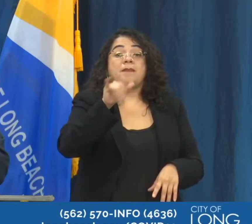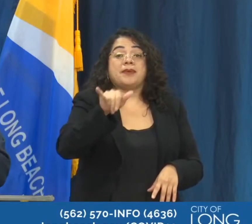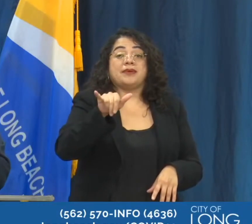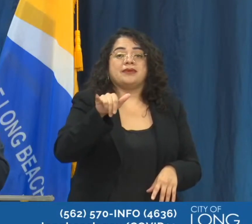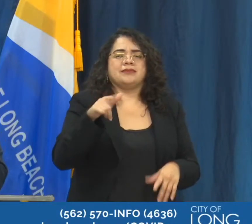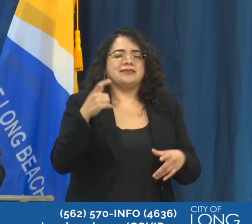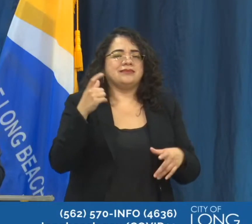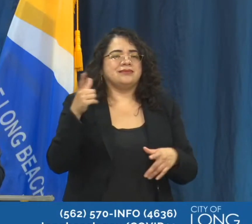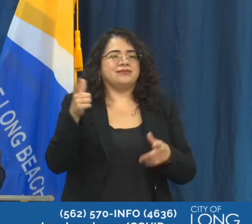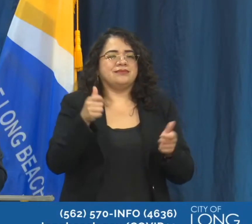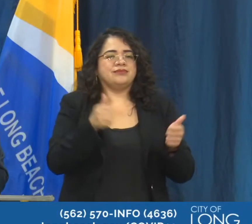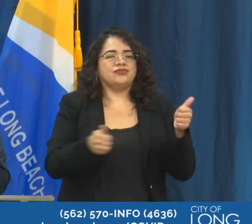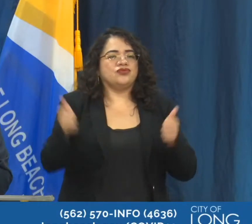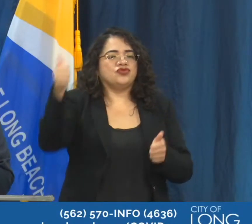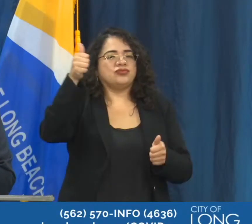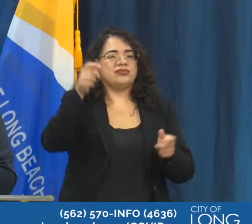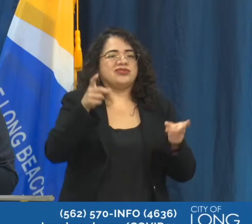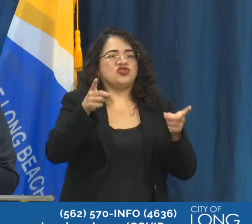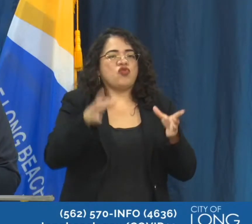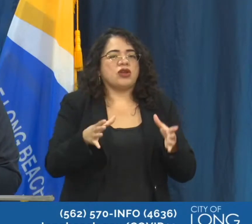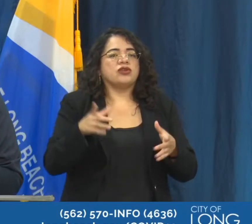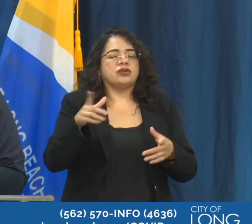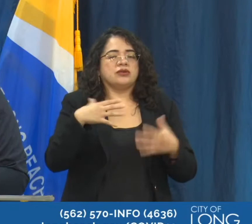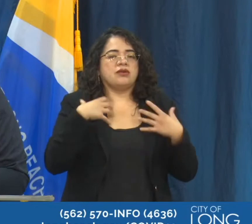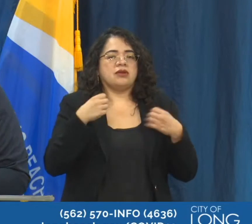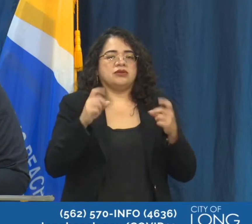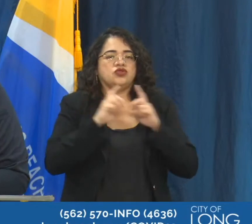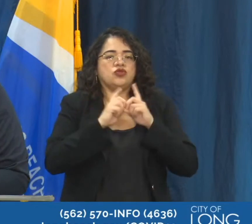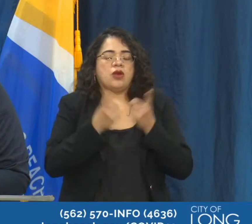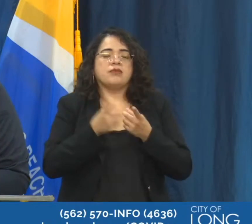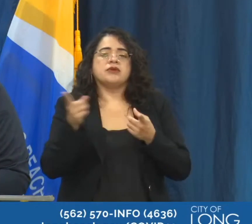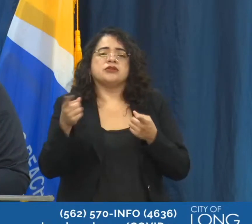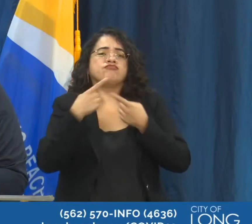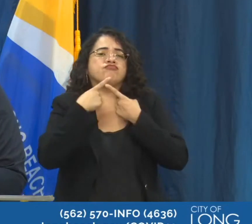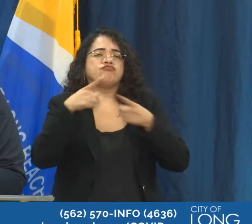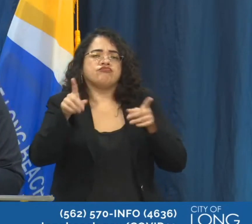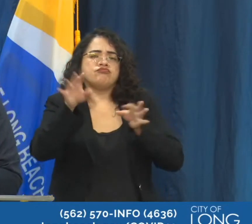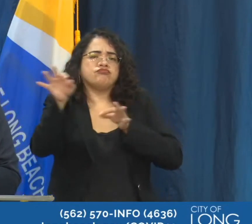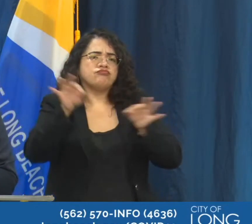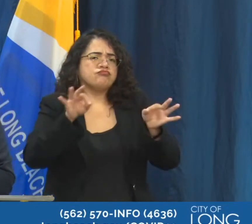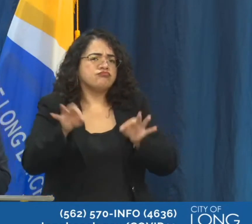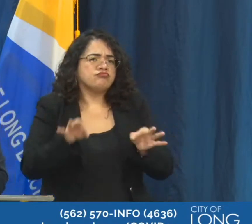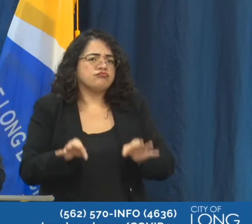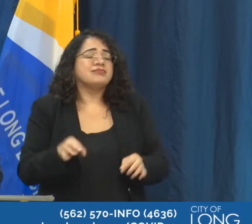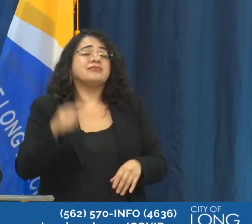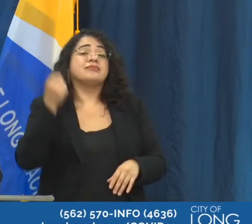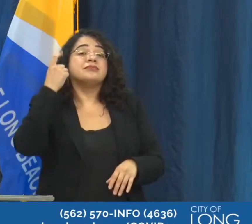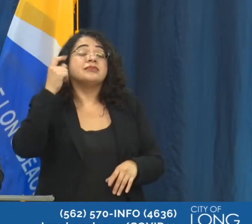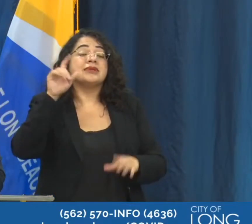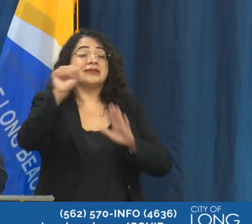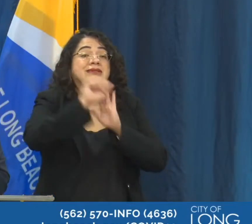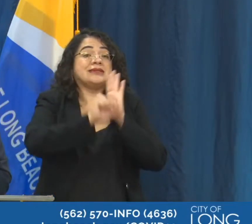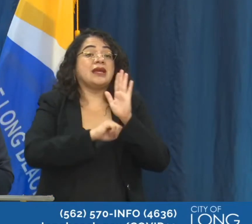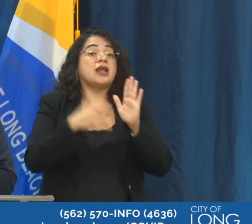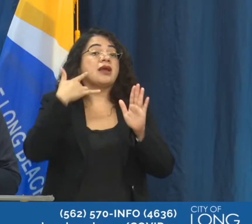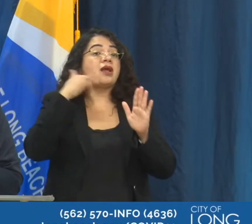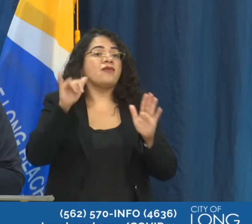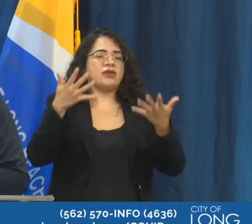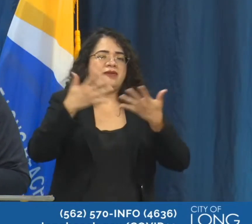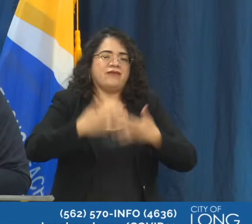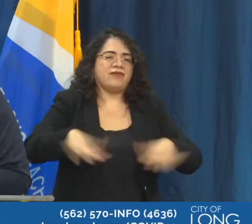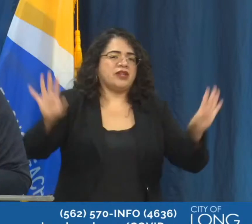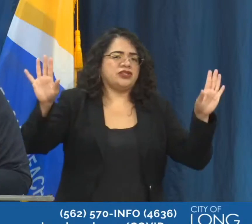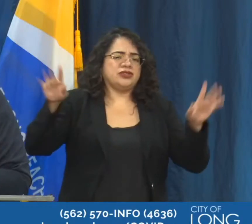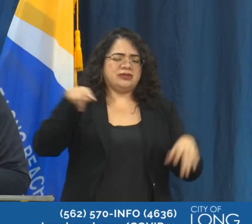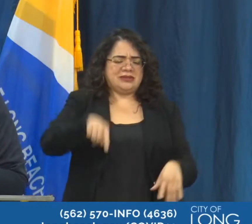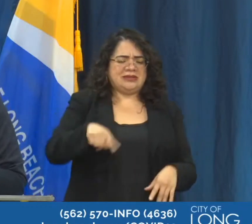sobre nuestra orden de salud actualizada como declarar declaramos que el estado ya hizo desde